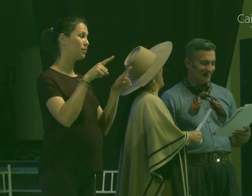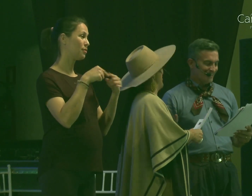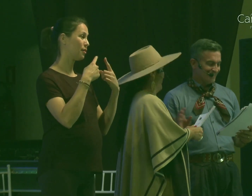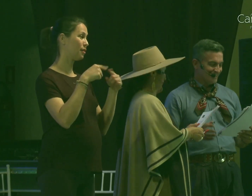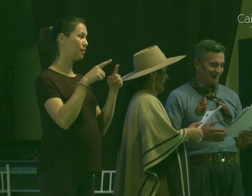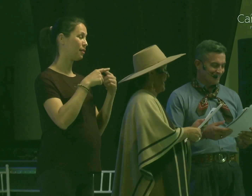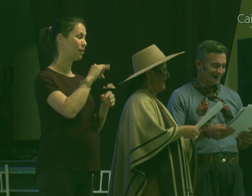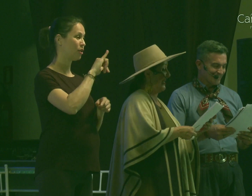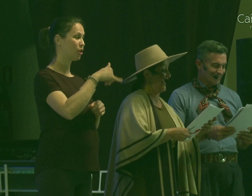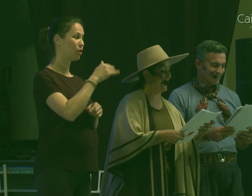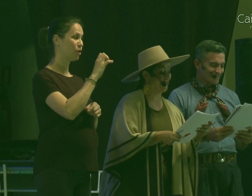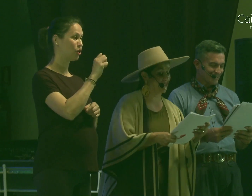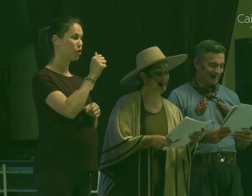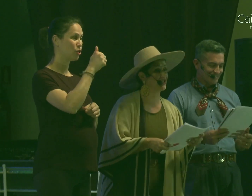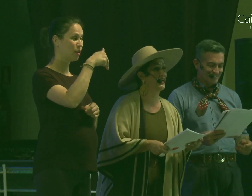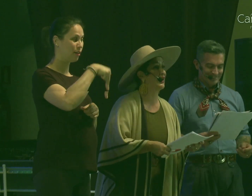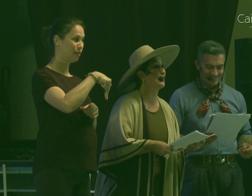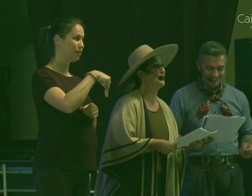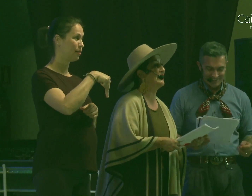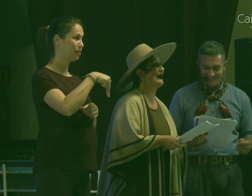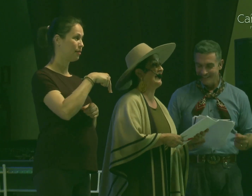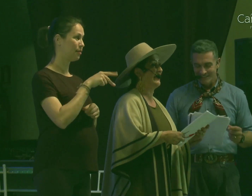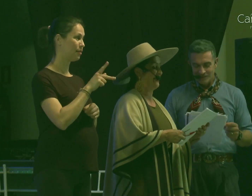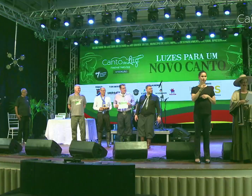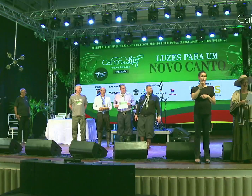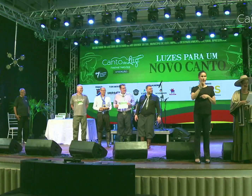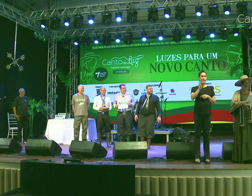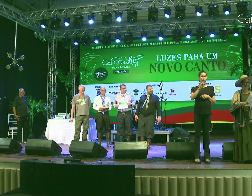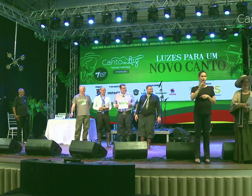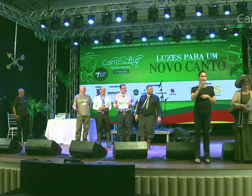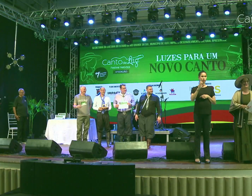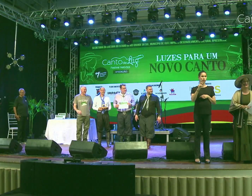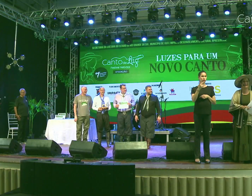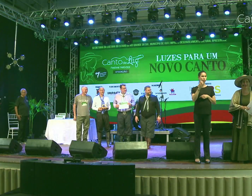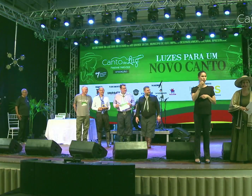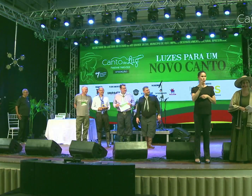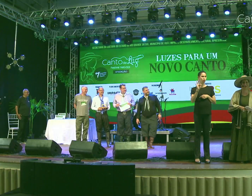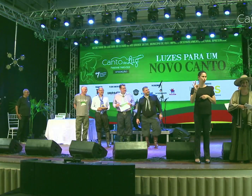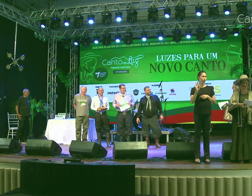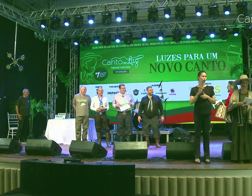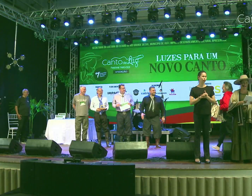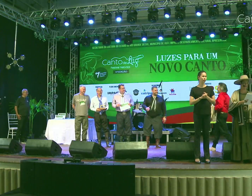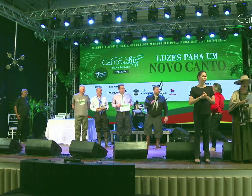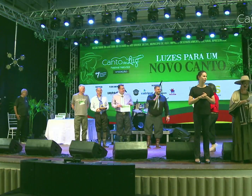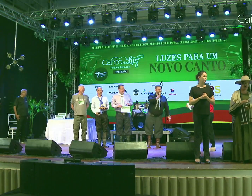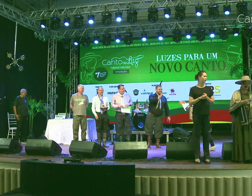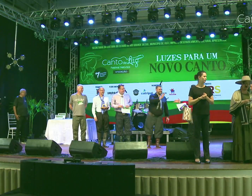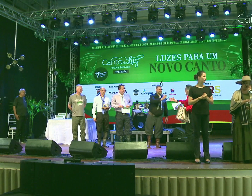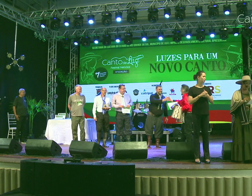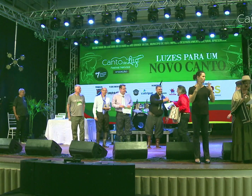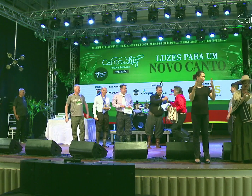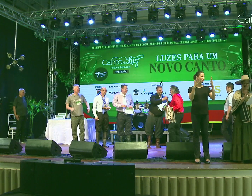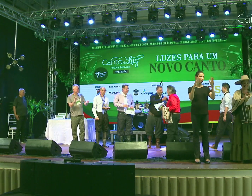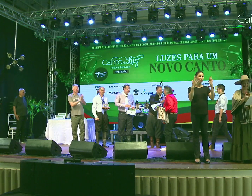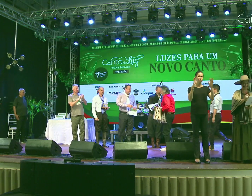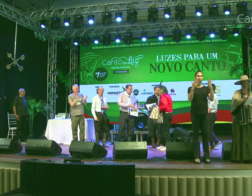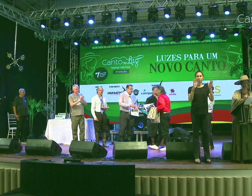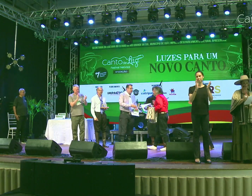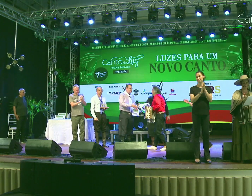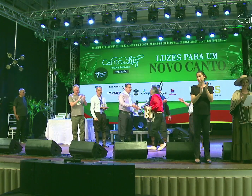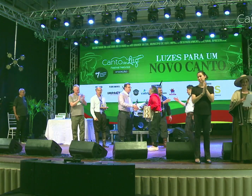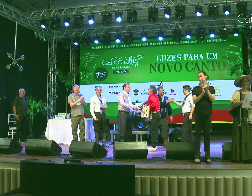Kirchhoff. Olha aí, letra de Diego Miller, música de Piero Ereno. Salva de palmas, canto